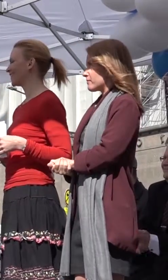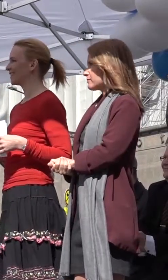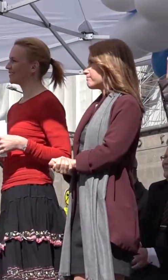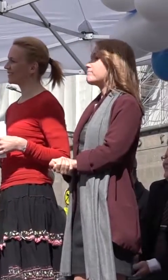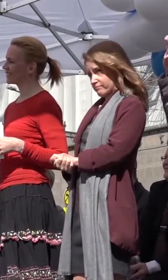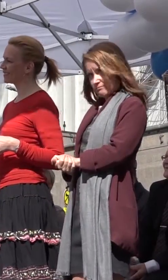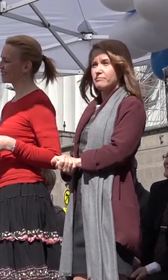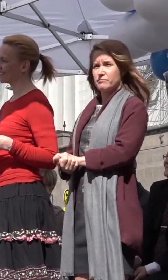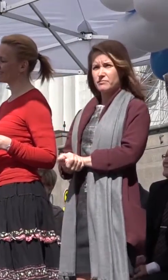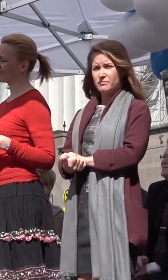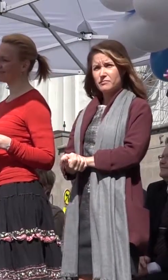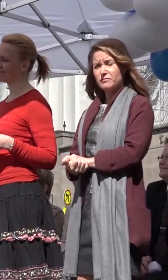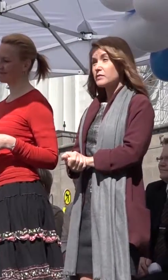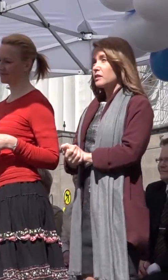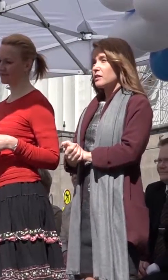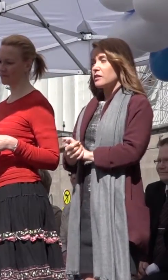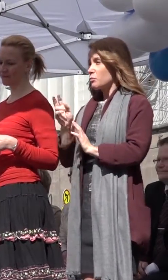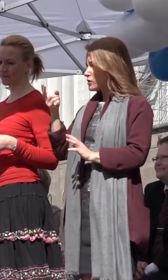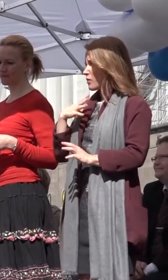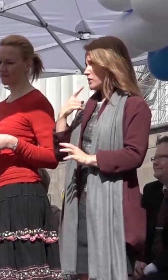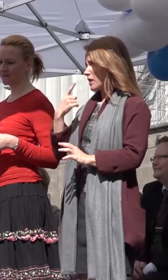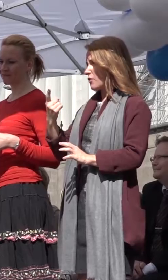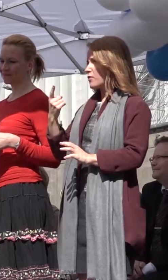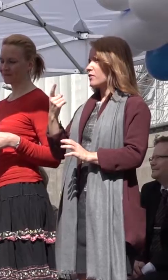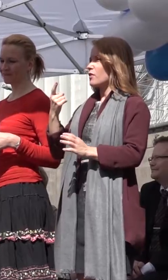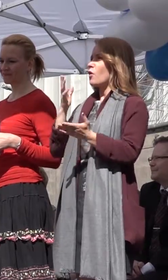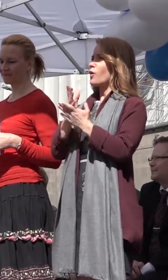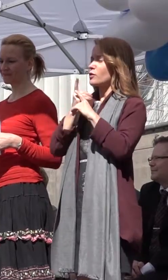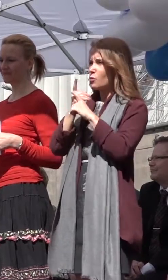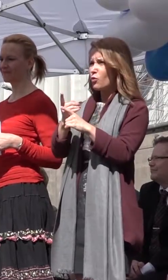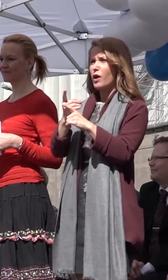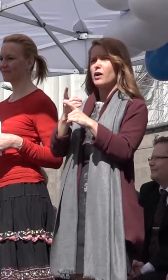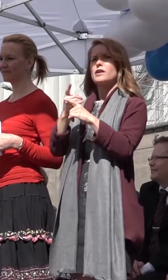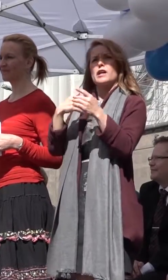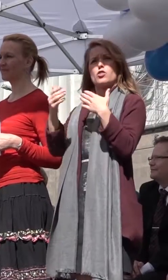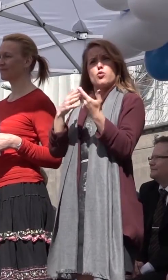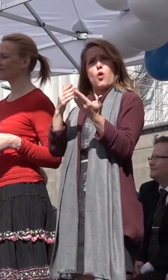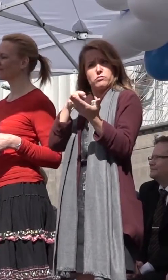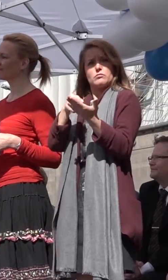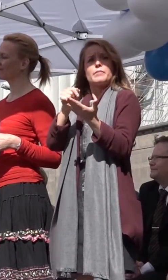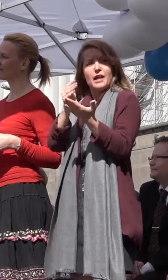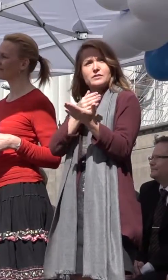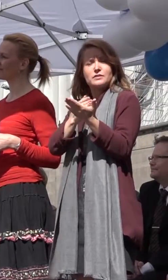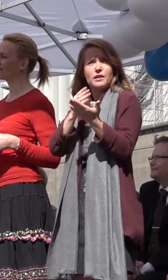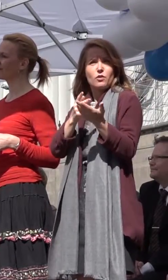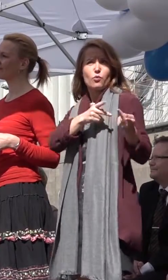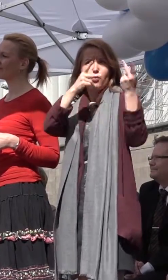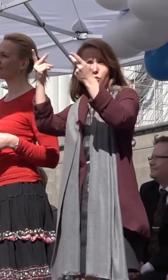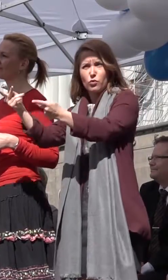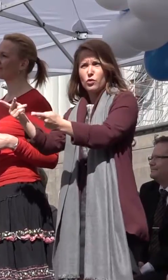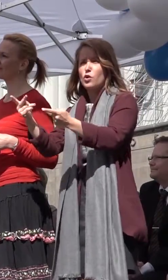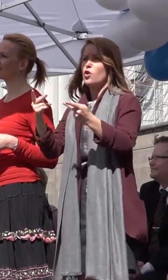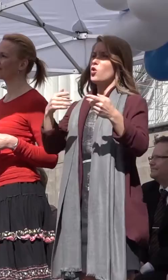Joo. Ja sanon, että oikeudenmukaisuus ja työ pitää säilyä. Sen mä voin sanoa, että työ